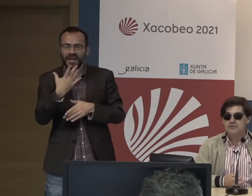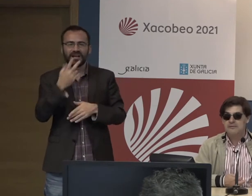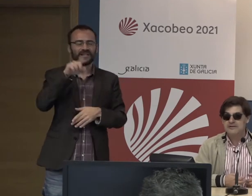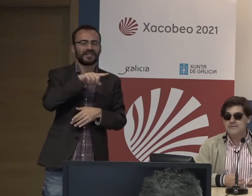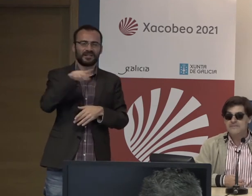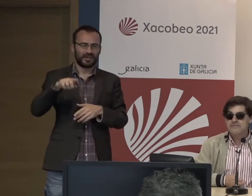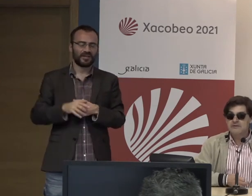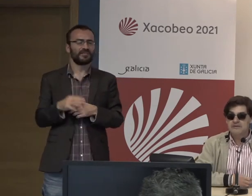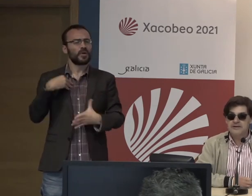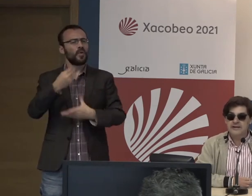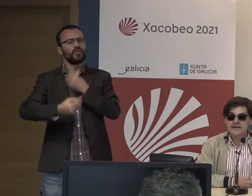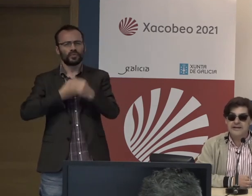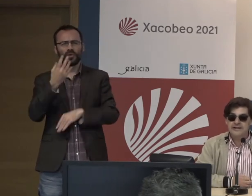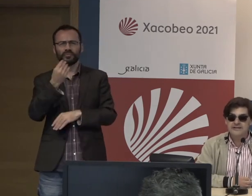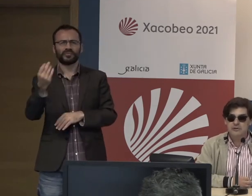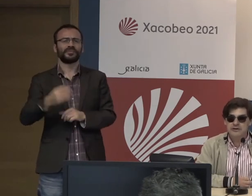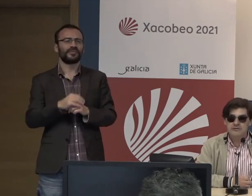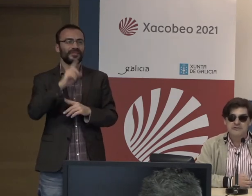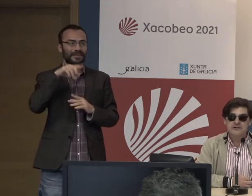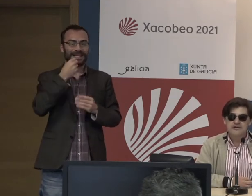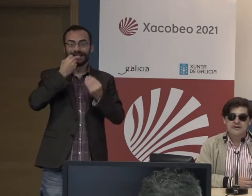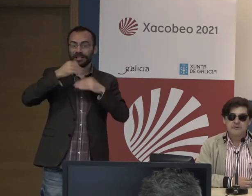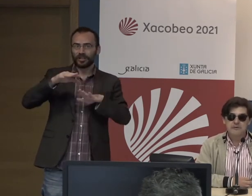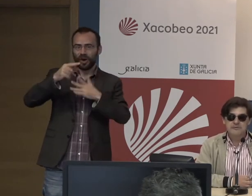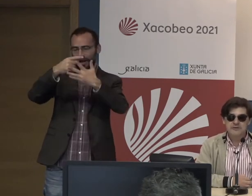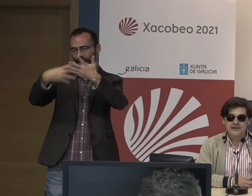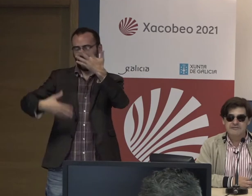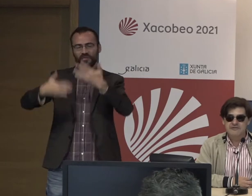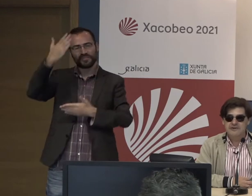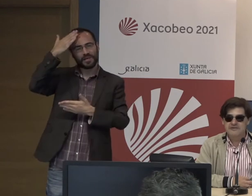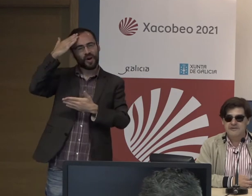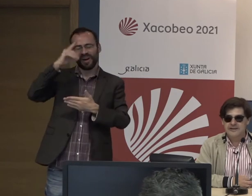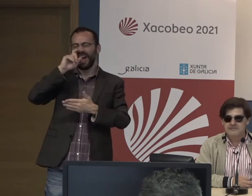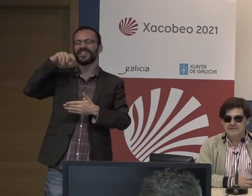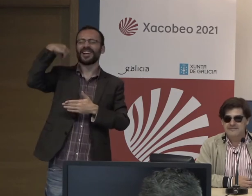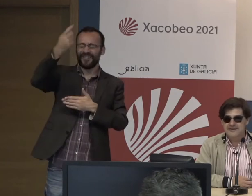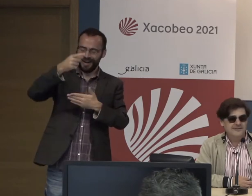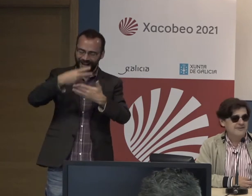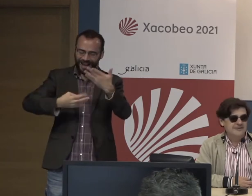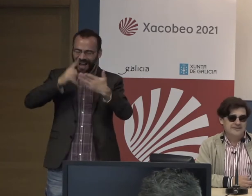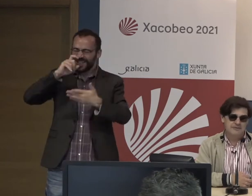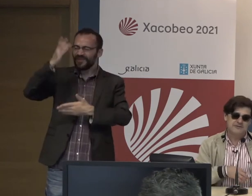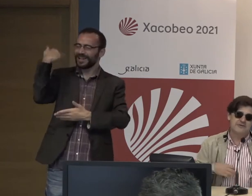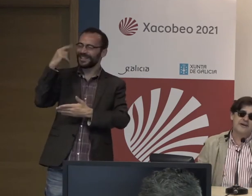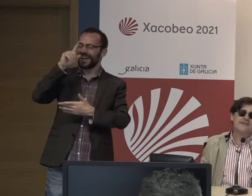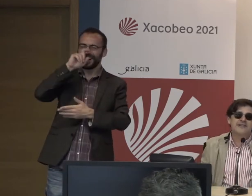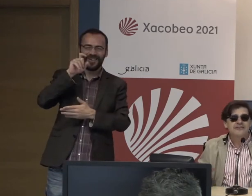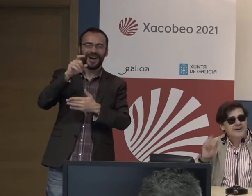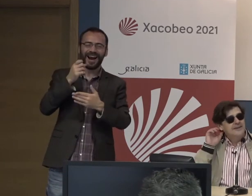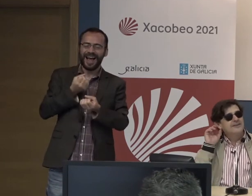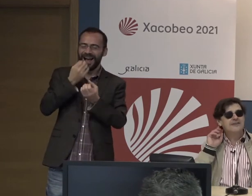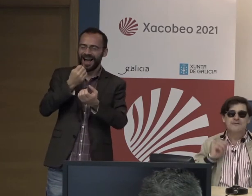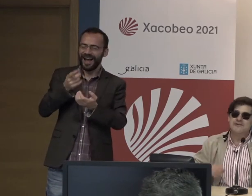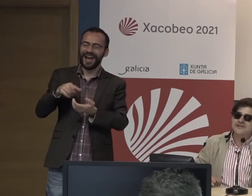utilizando. Además, con la ventaja de que queda el histórico, y después podemos oír ya cuando el año viene y grabamos, ¿qué pasó? Entonces hay toda la